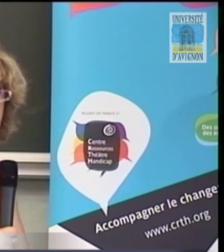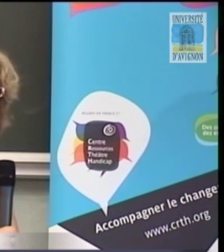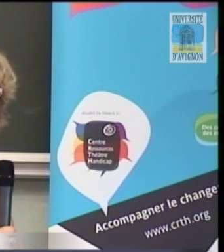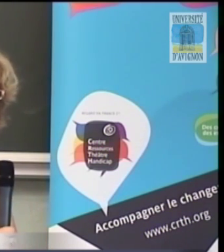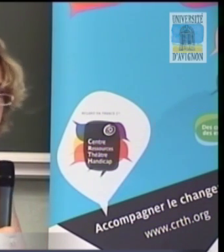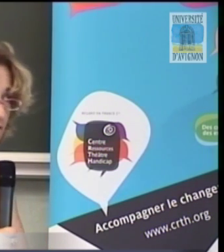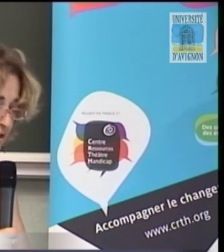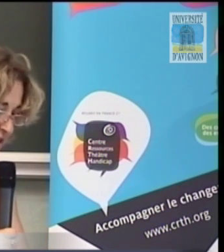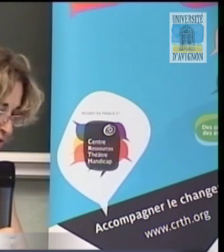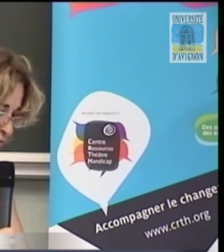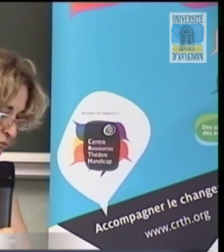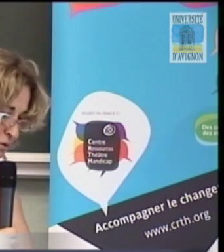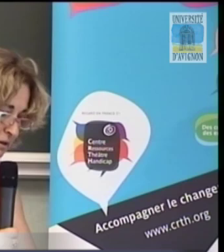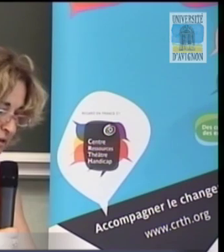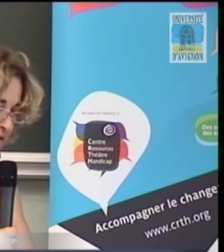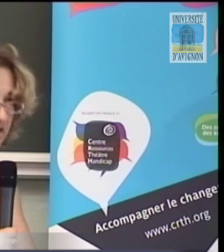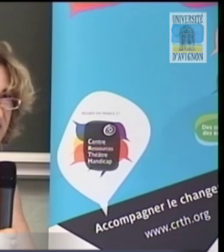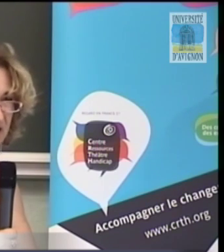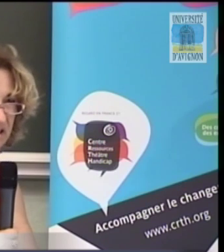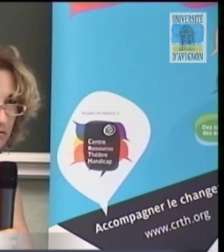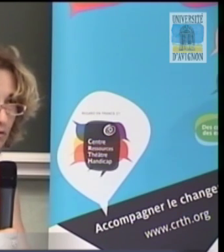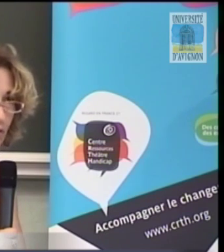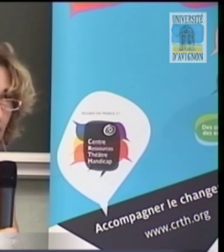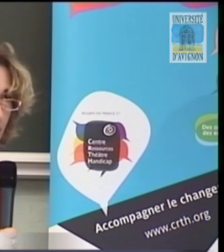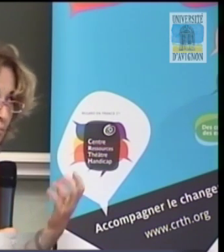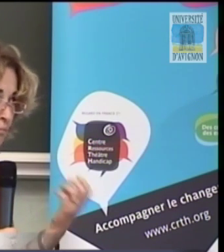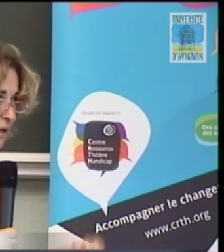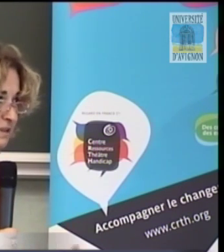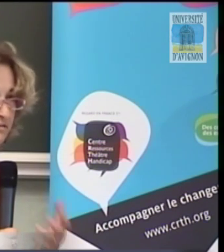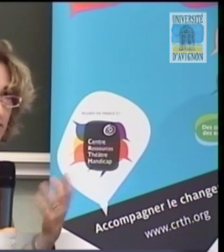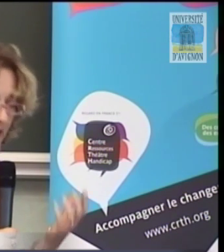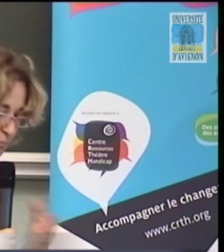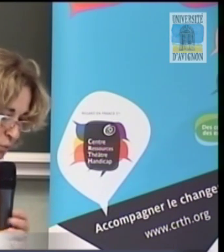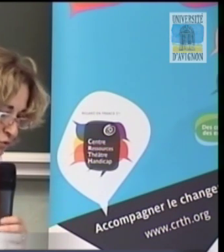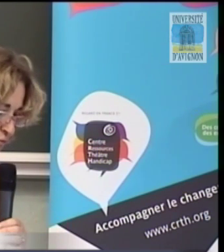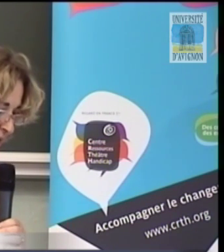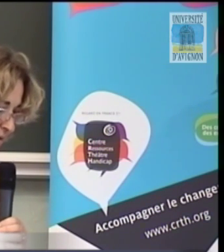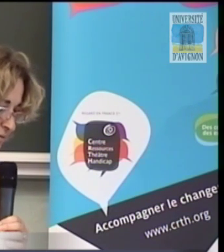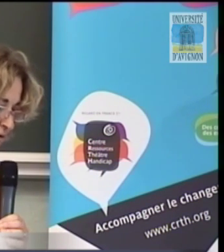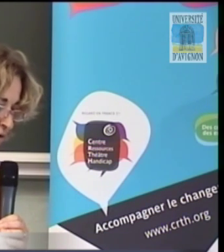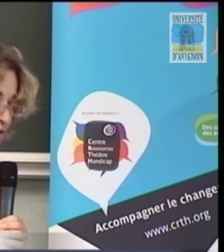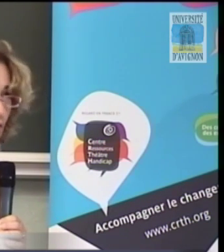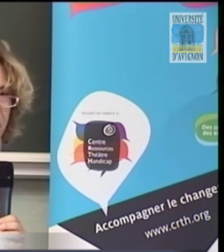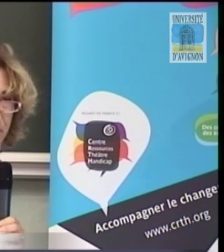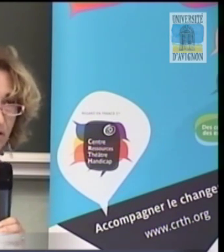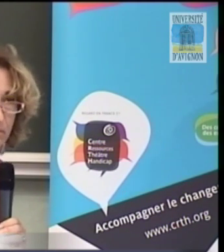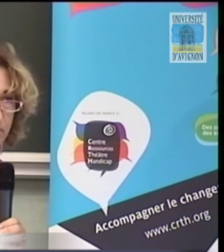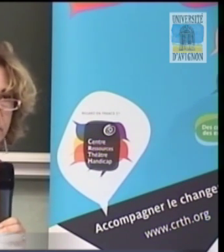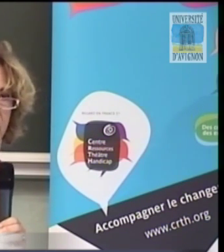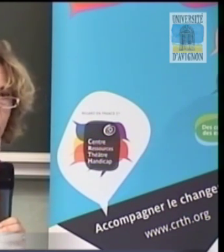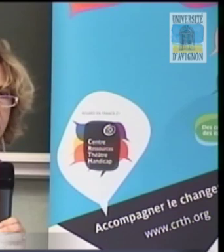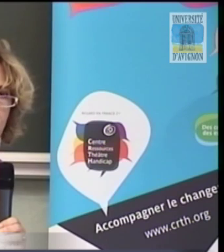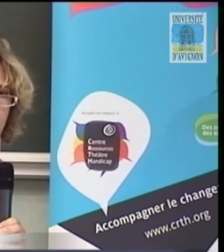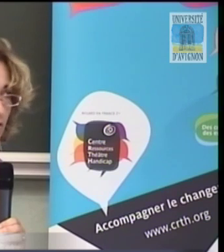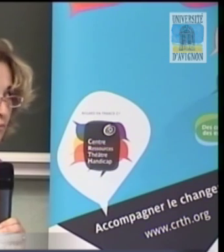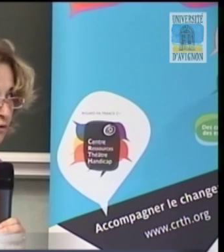biais d'associations, d'initiatives individuelles, ponctuelles, de référents. Par